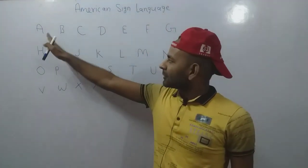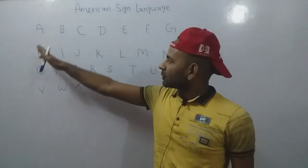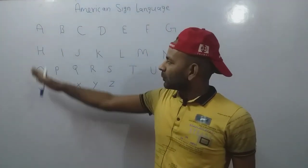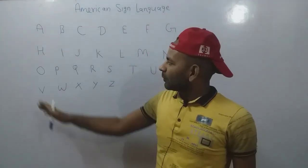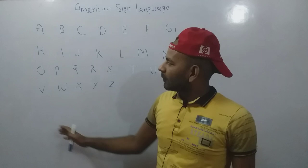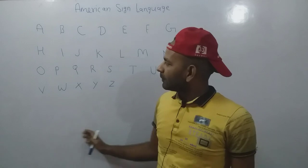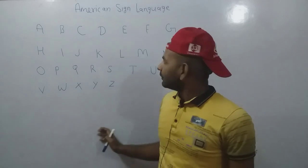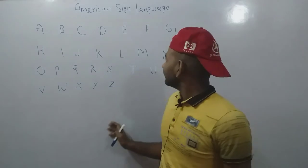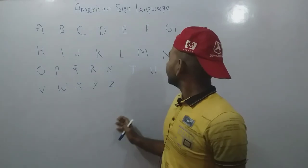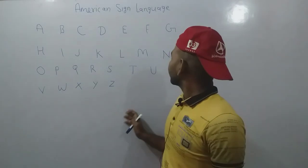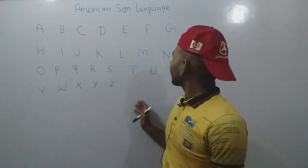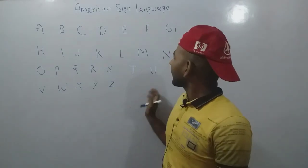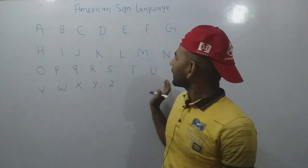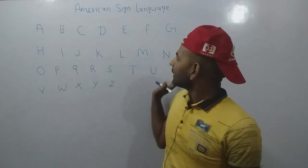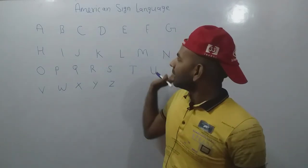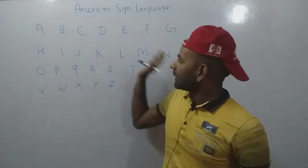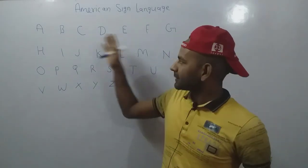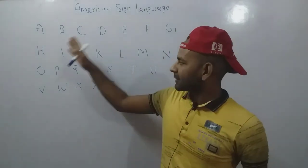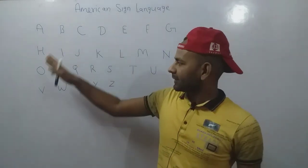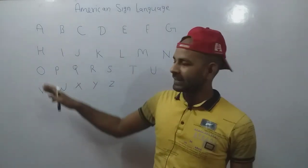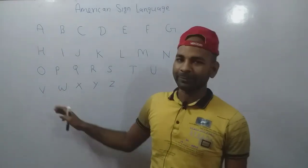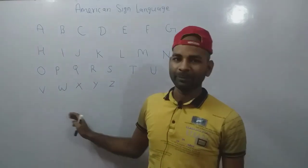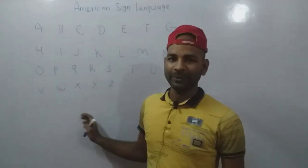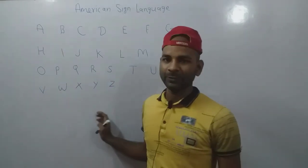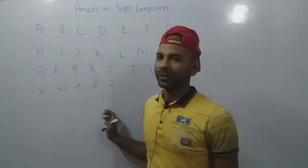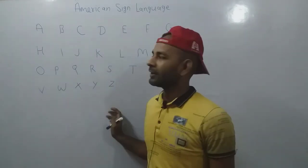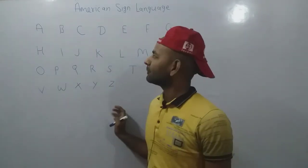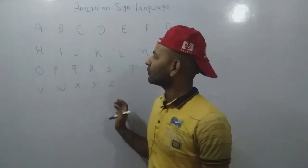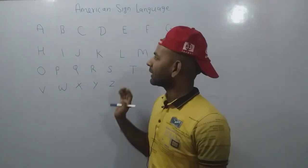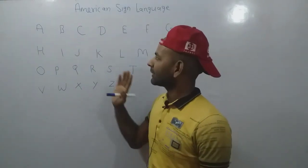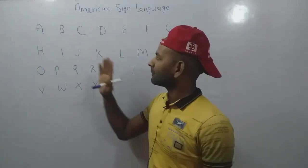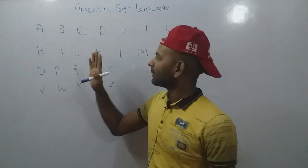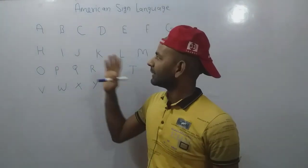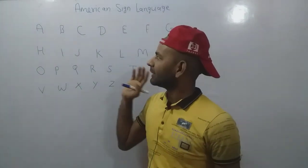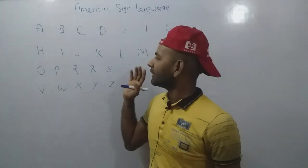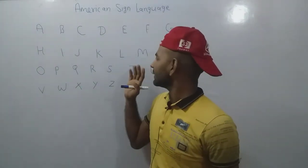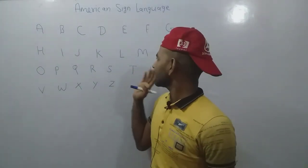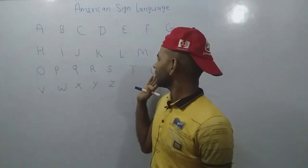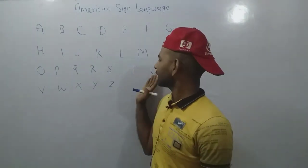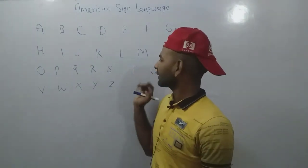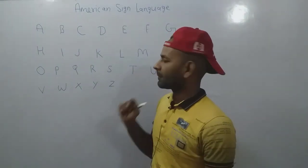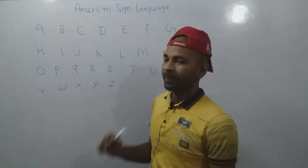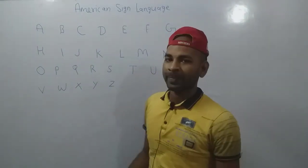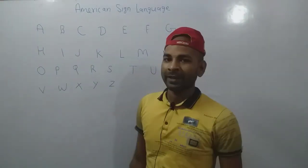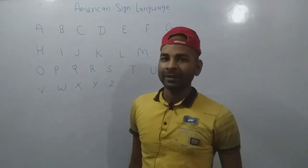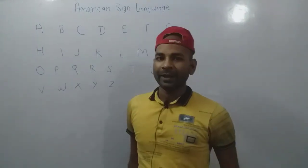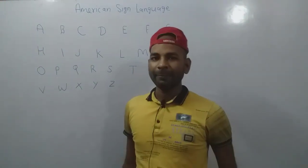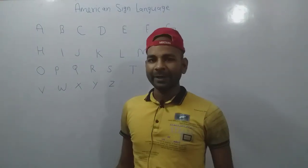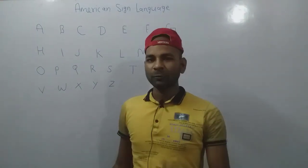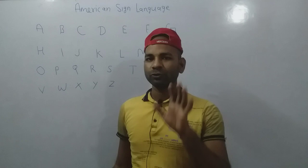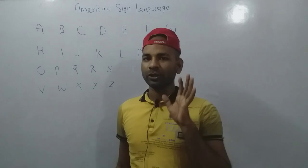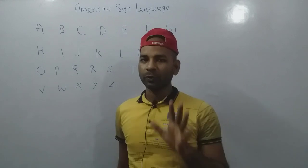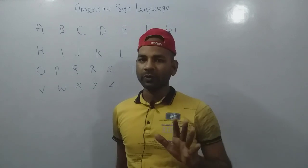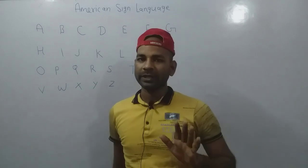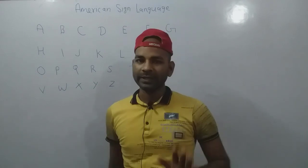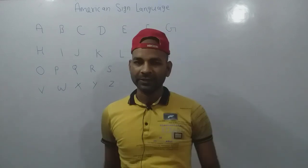तो आज ये सब कंप्लीट हो गया पूरा एकदम ए से यहाँ तक। अब मैं आपको कुछ और